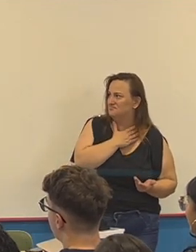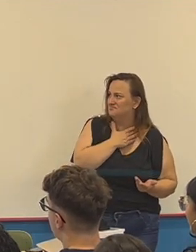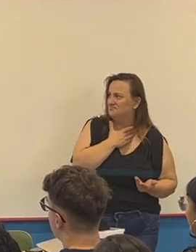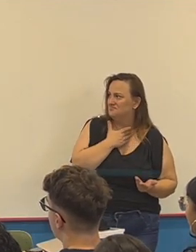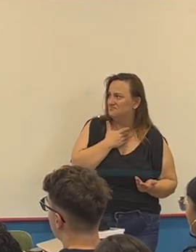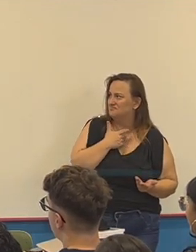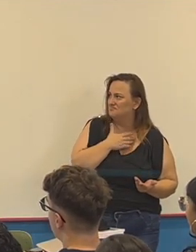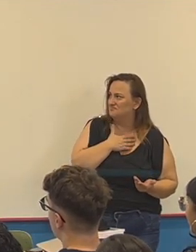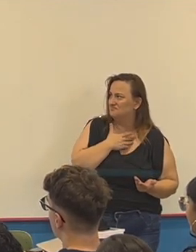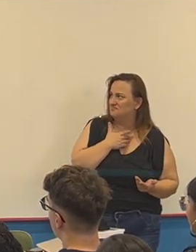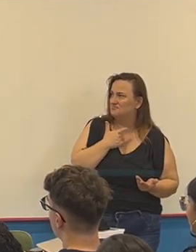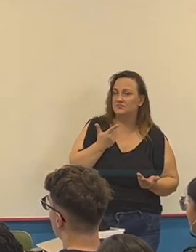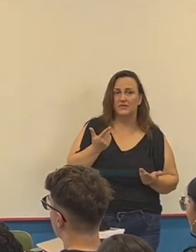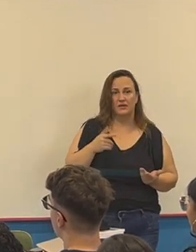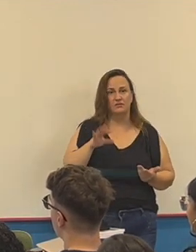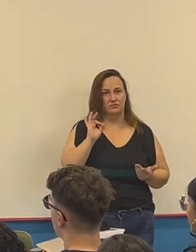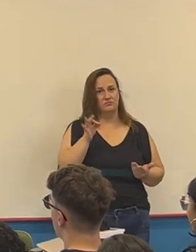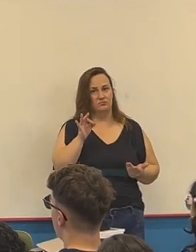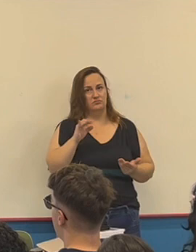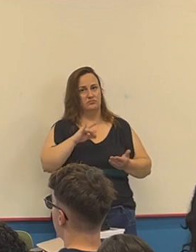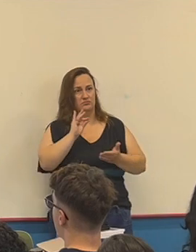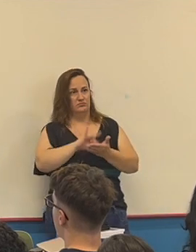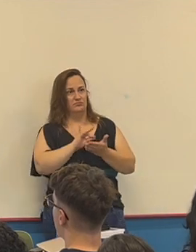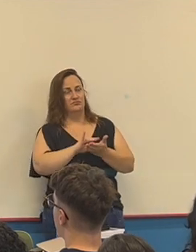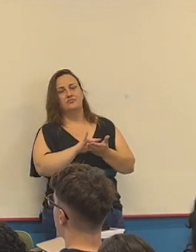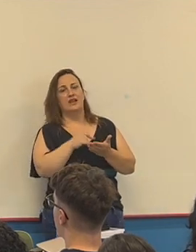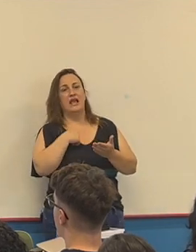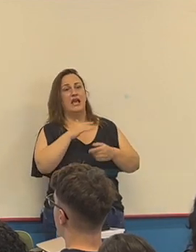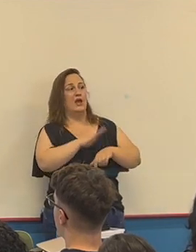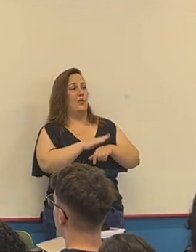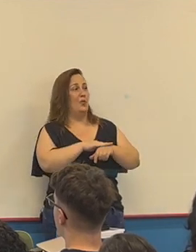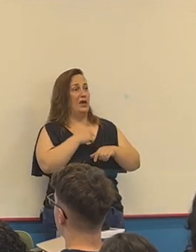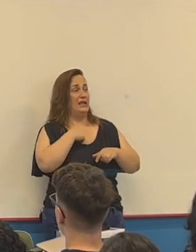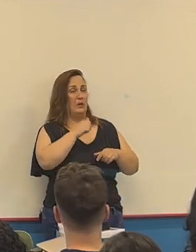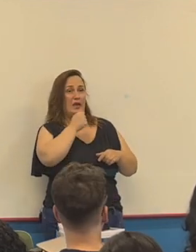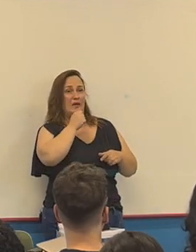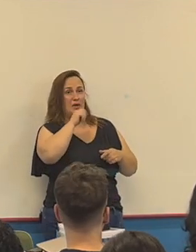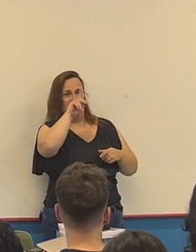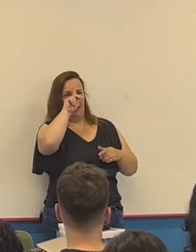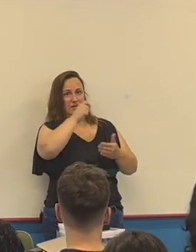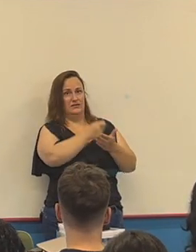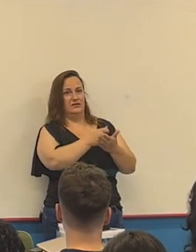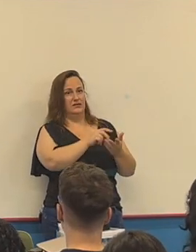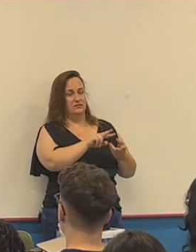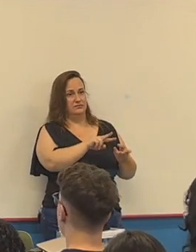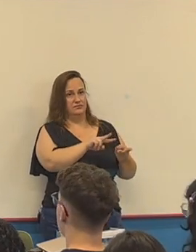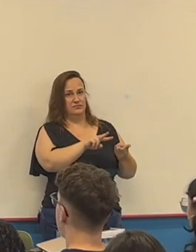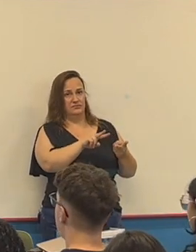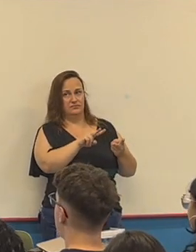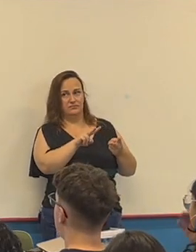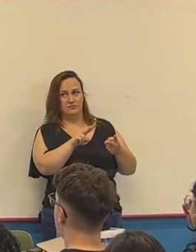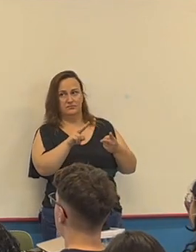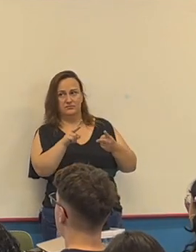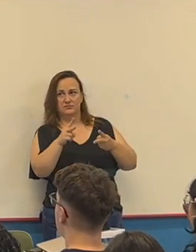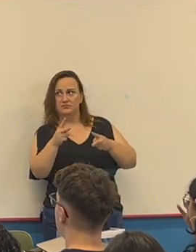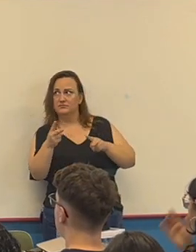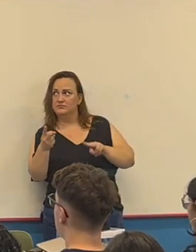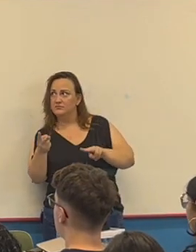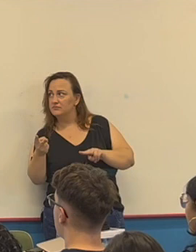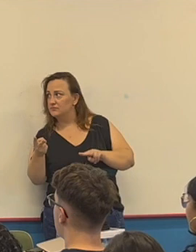de transição, né? Então, assim, parece que essa série anterior, em